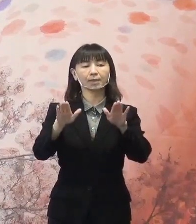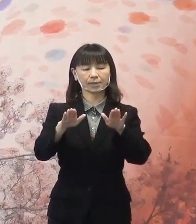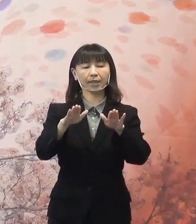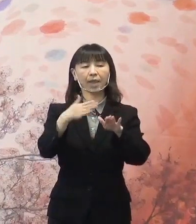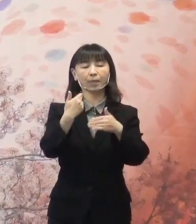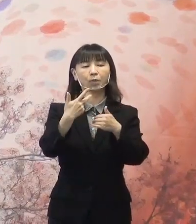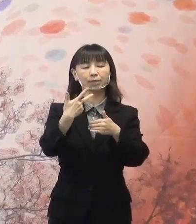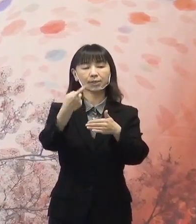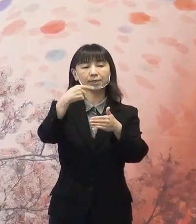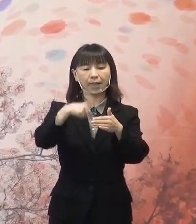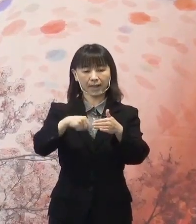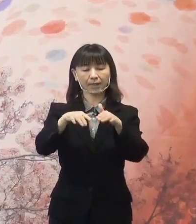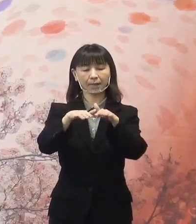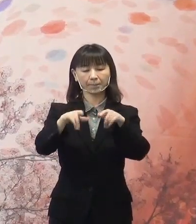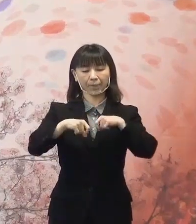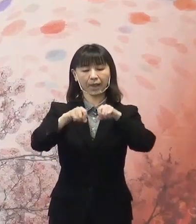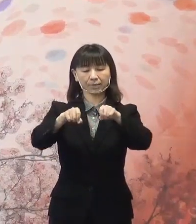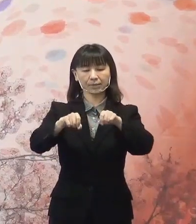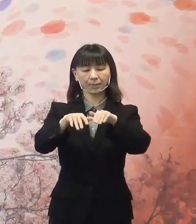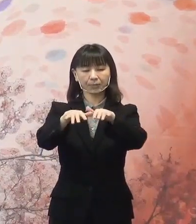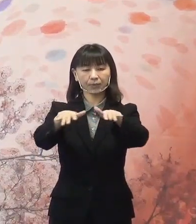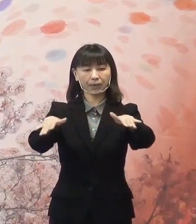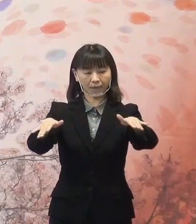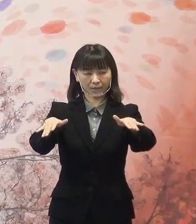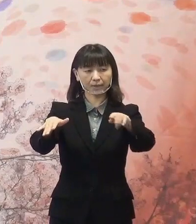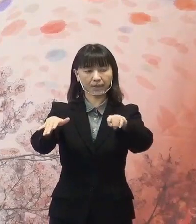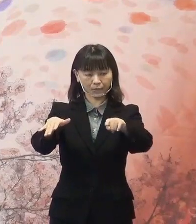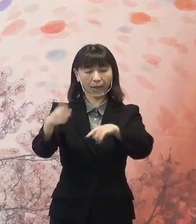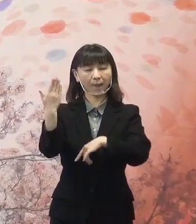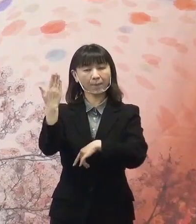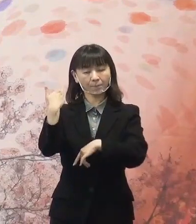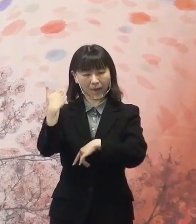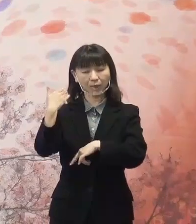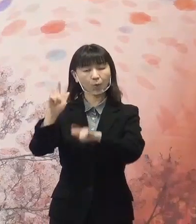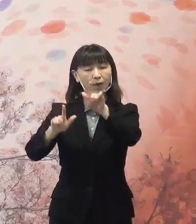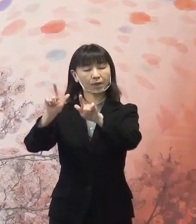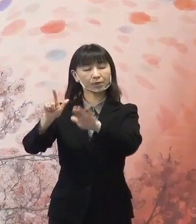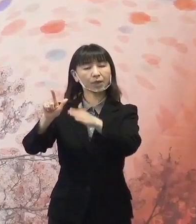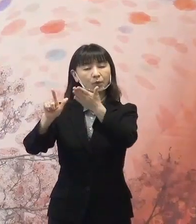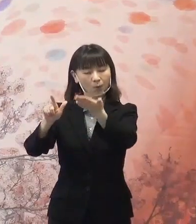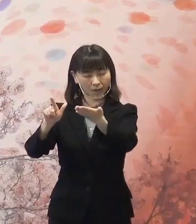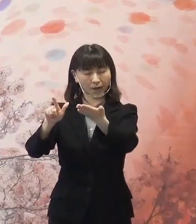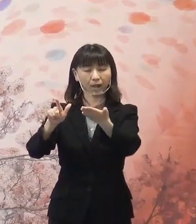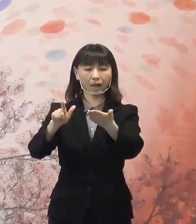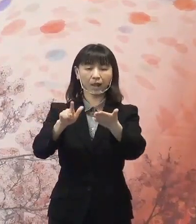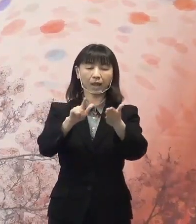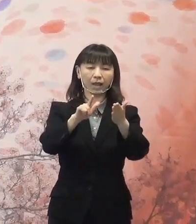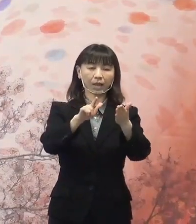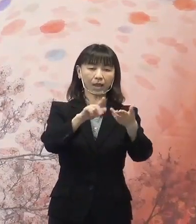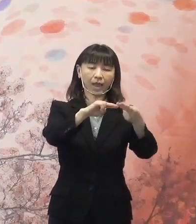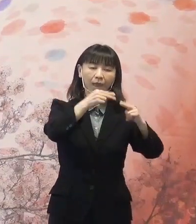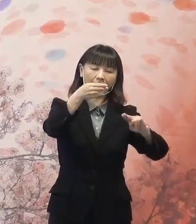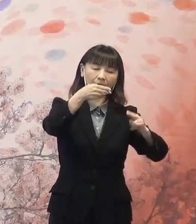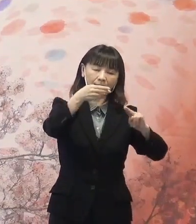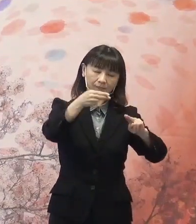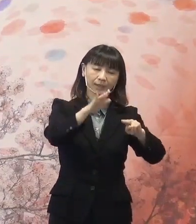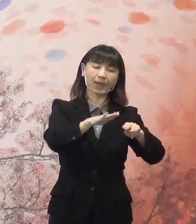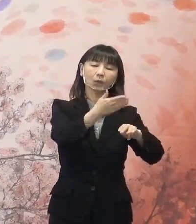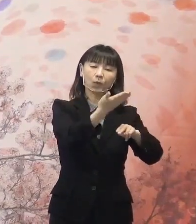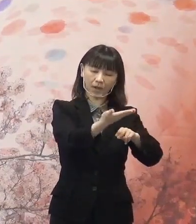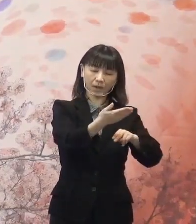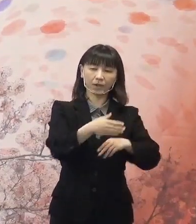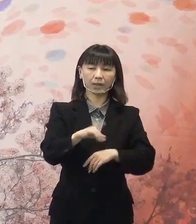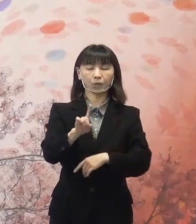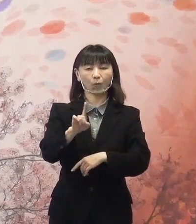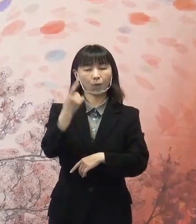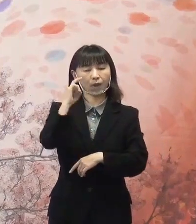が広がっているウイルスというのは、はい、従来型のものなのか、それとも変異型のものなのか、はい、そのあたりはどういうふうにお考え